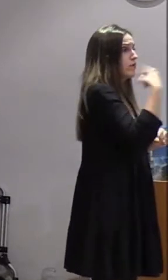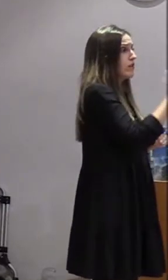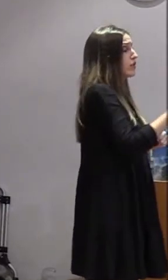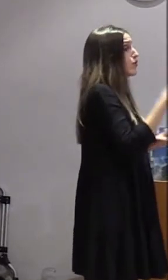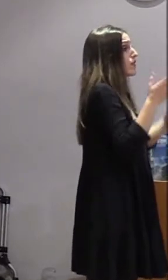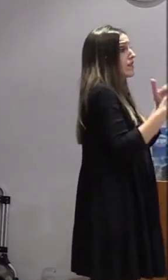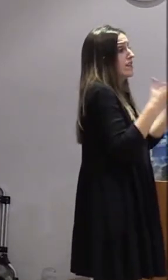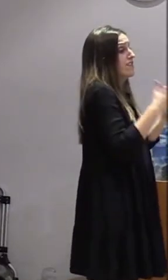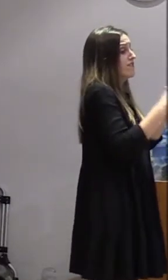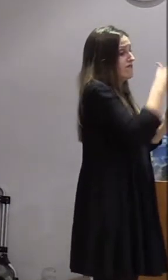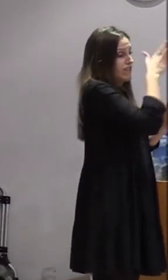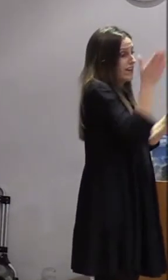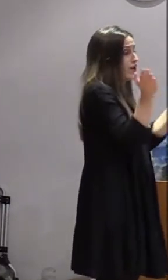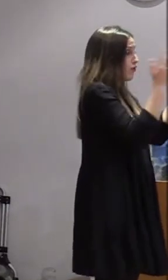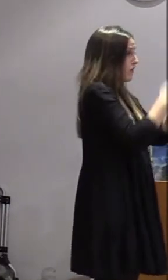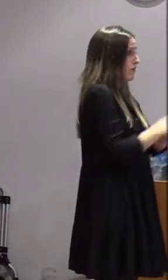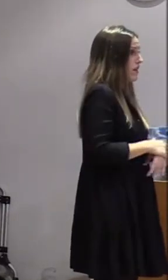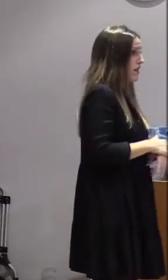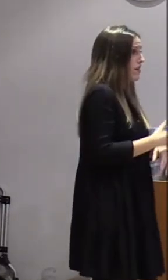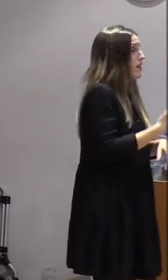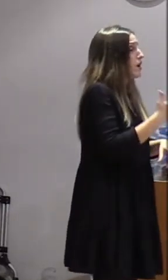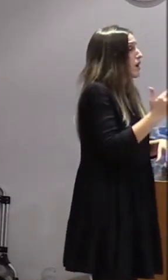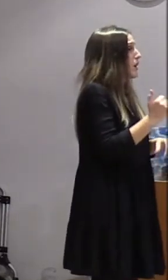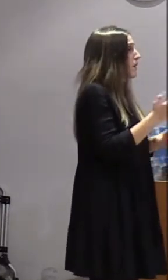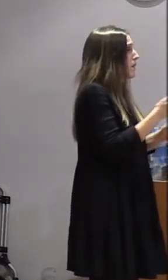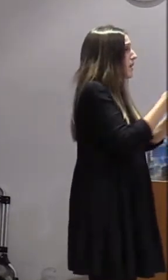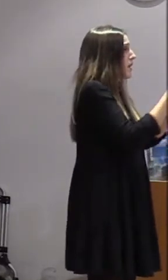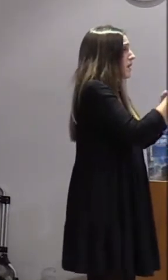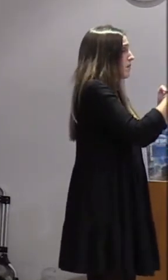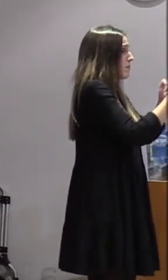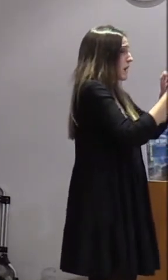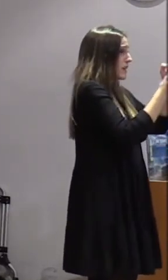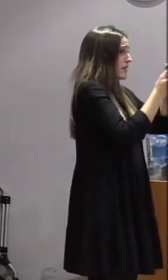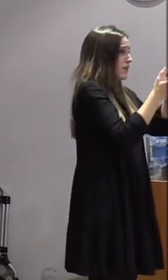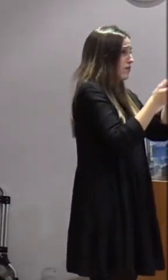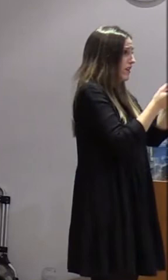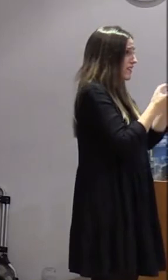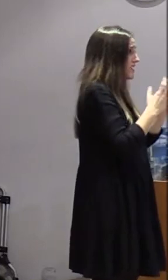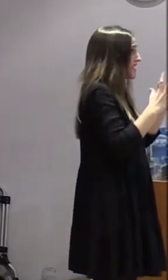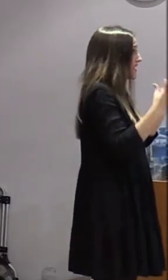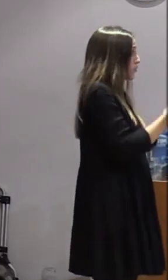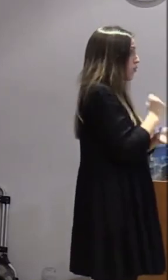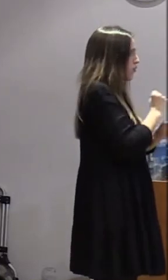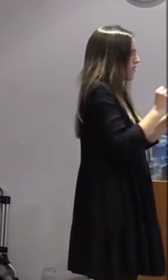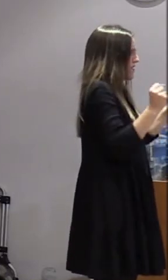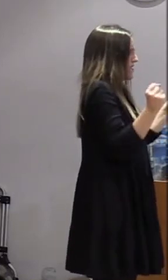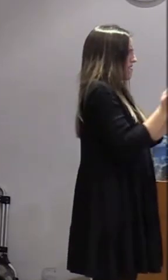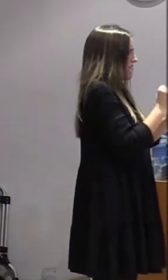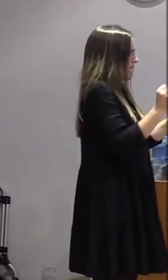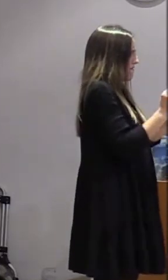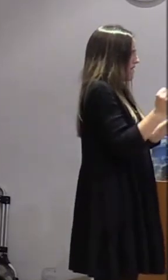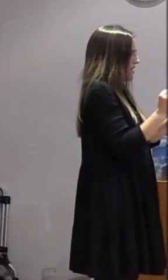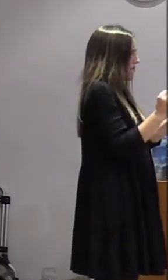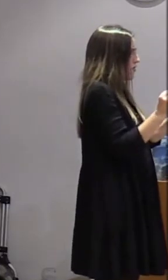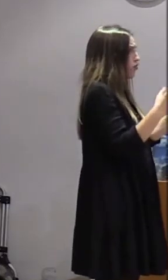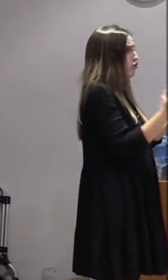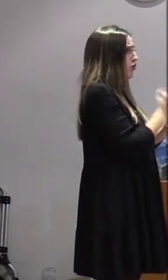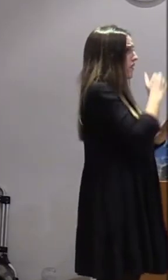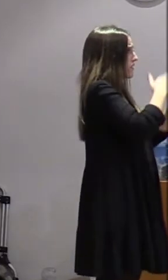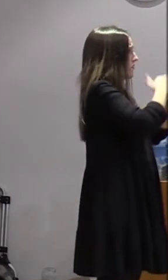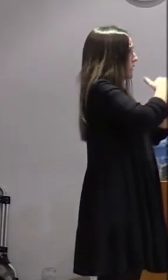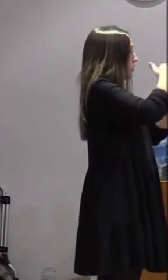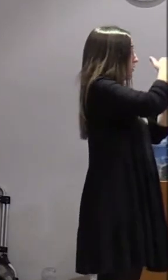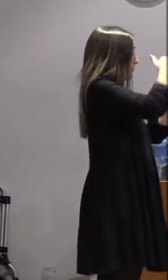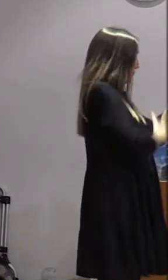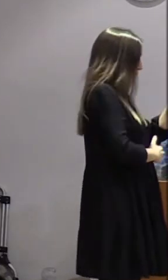decir, se produjo tal cantidad de partículas alrededor de la Tierra que hubo un enfriamiento global, cayeron en picado las temperaturas,